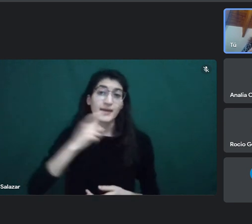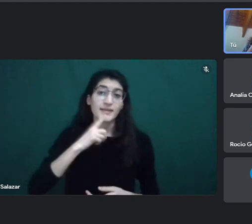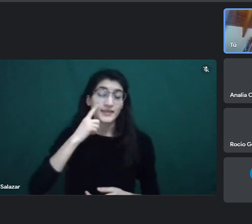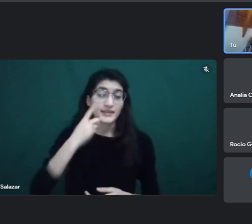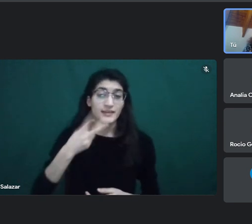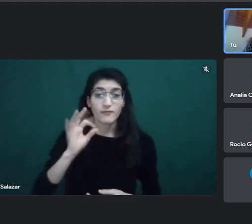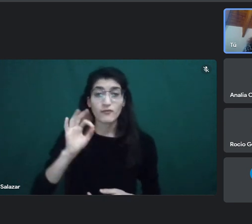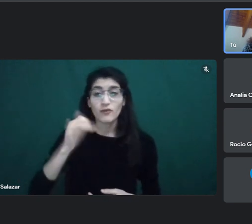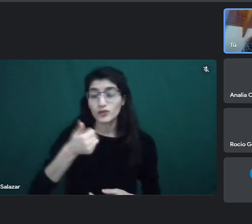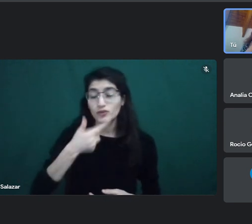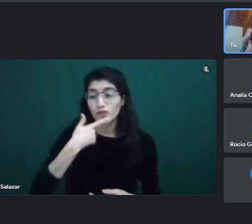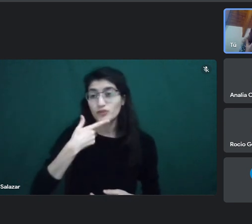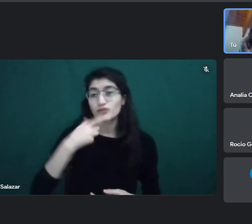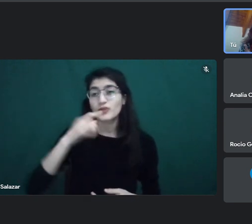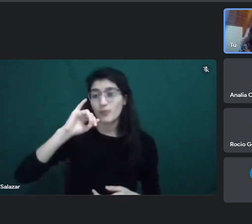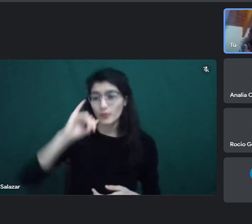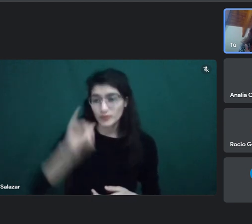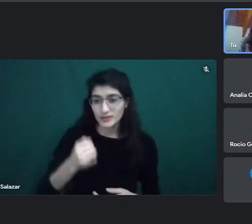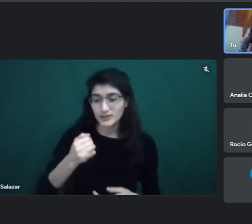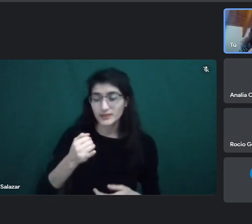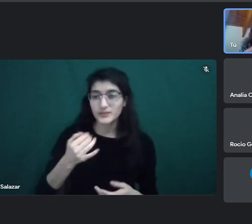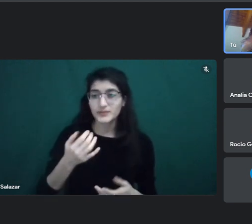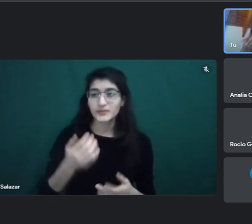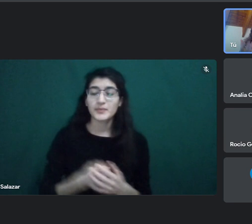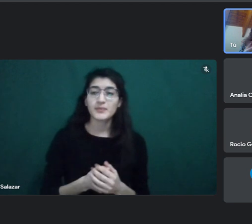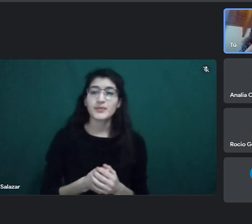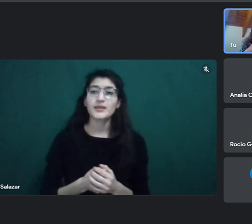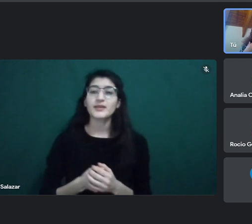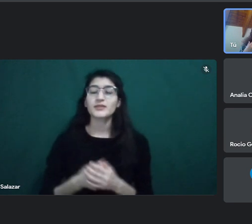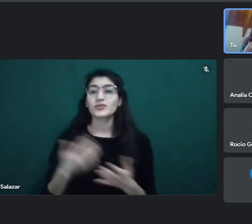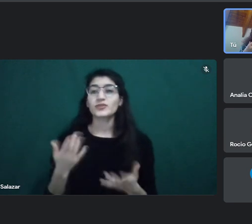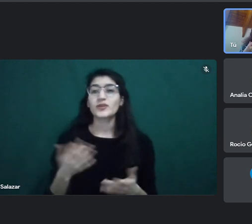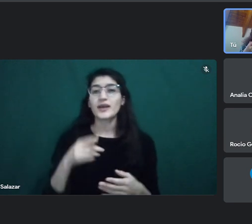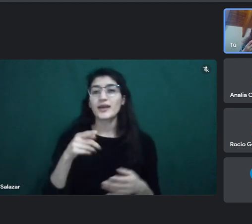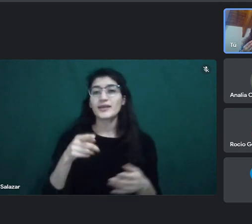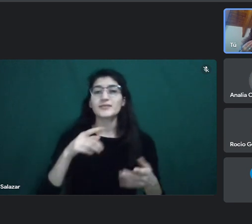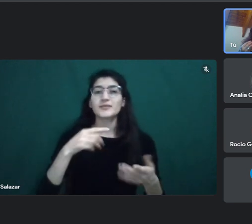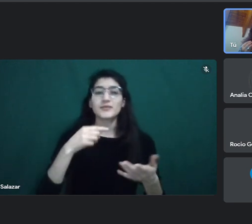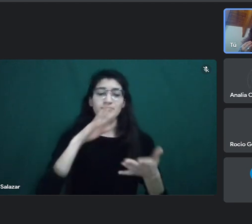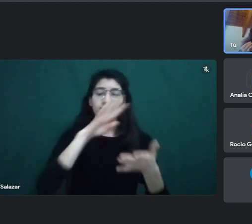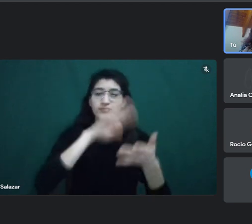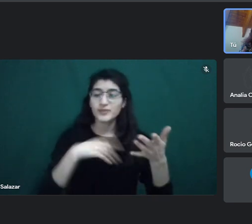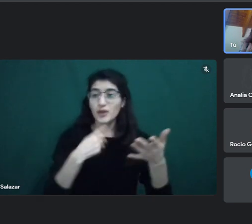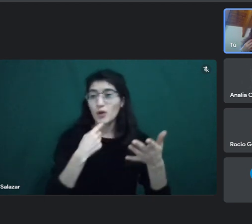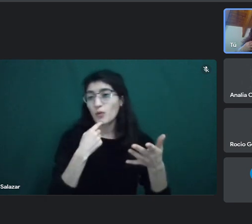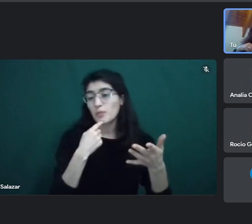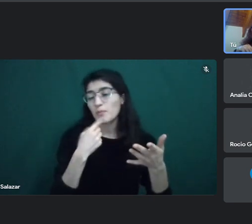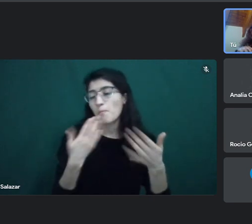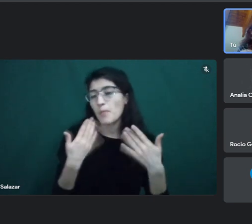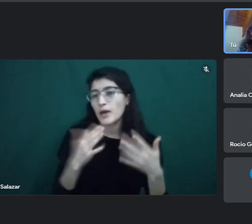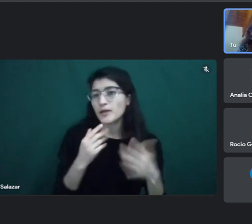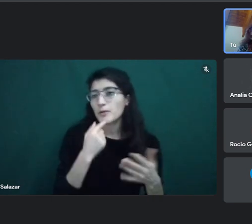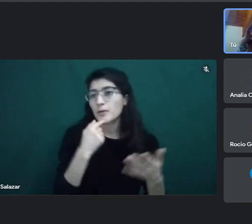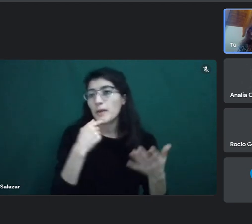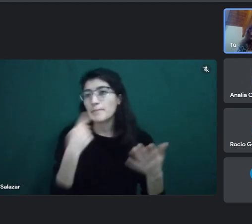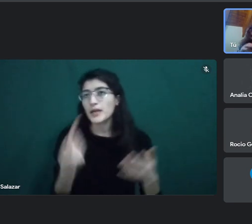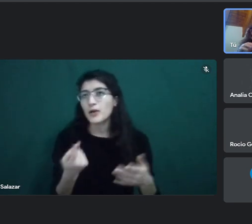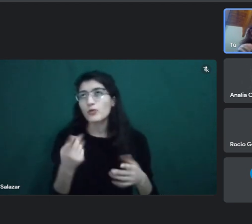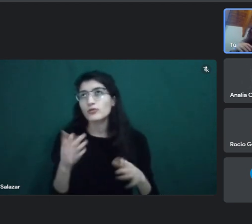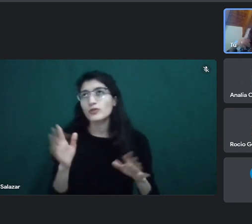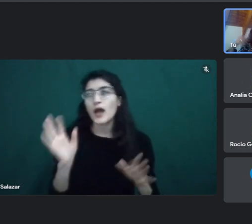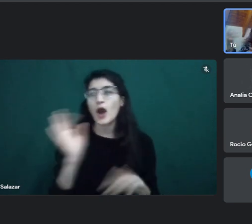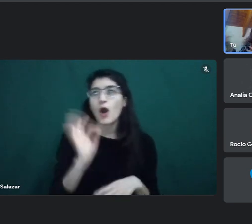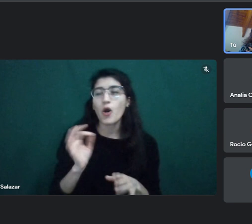la atención o de interpelar al lector, se hace alguna pregunta o se va por el lado negativo